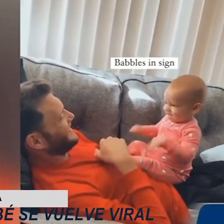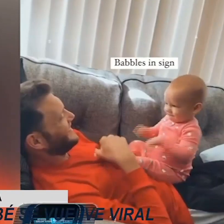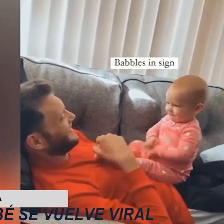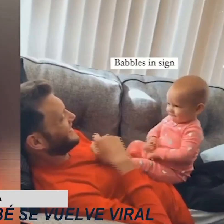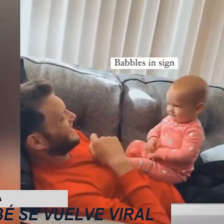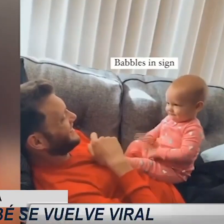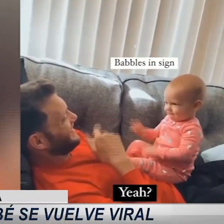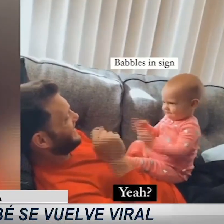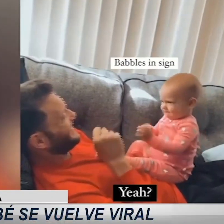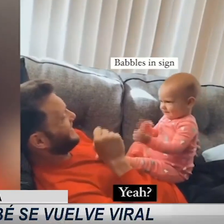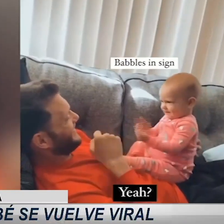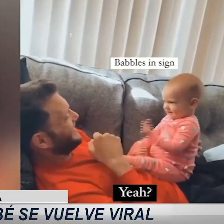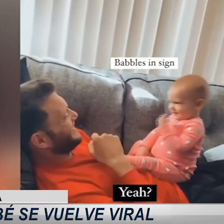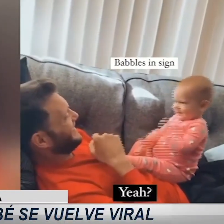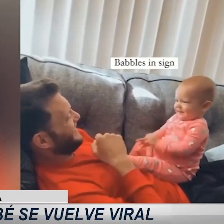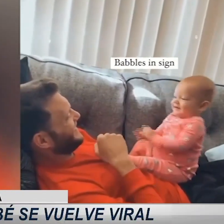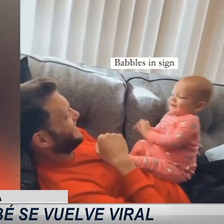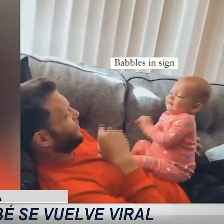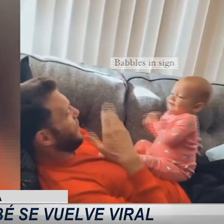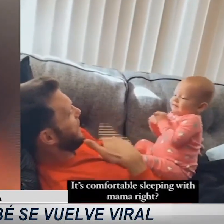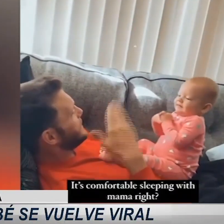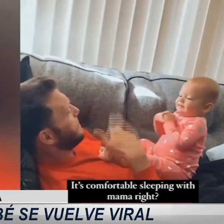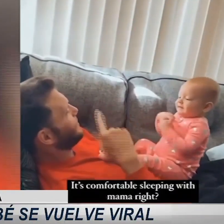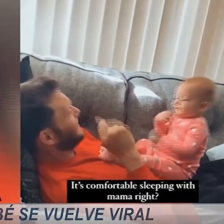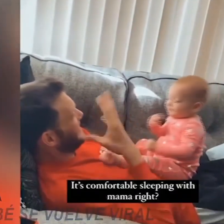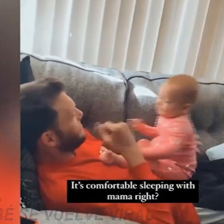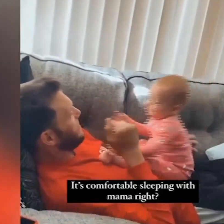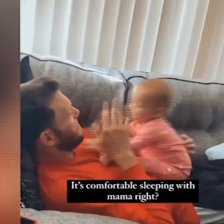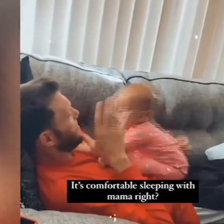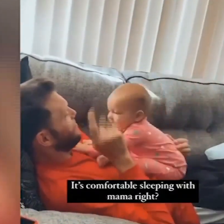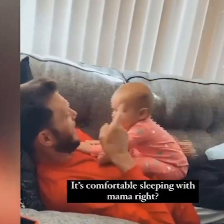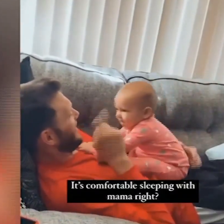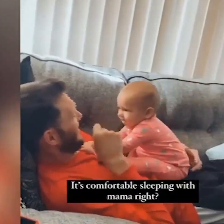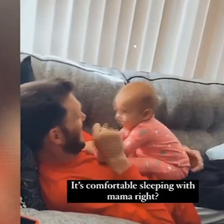información de Agencias y de Jesús Jiménez para Despega con Chuchuy, Mirna Cepeda.